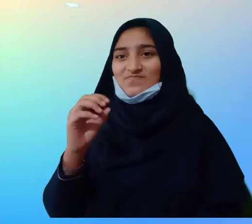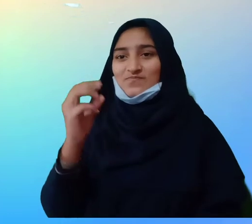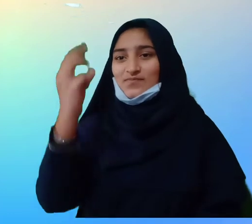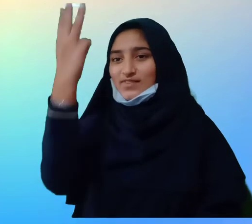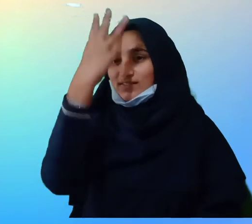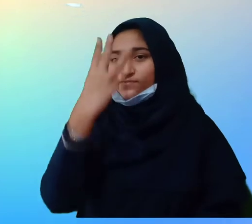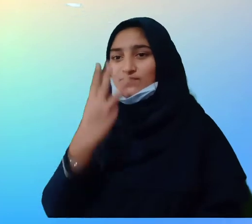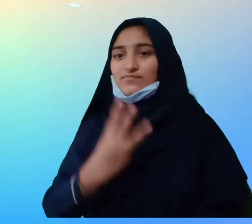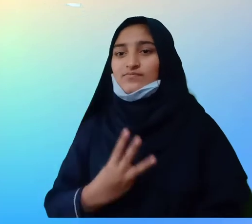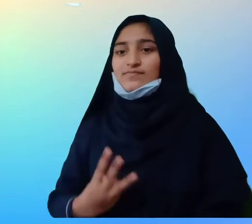असर